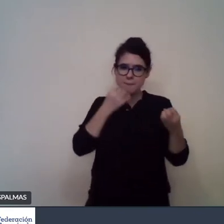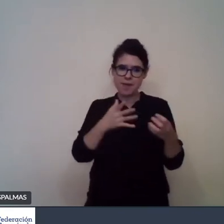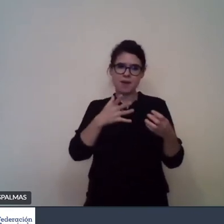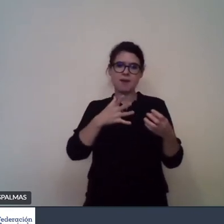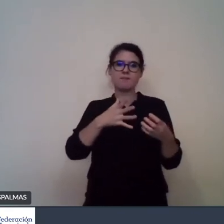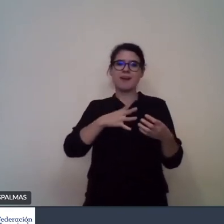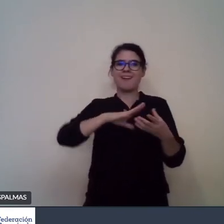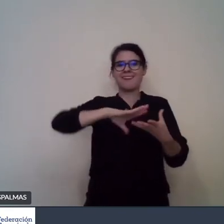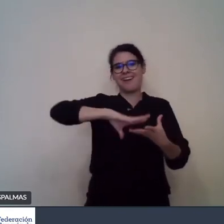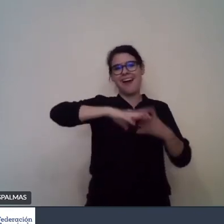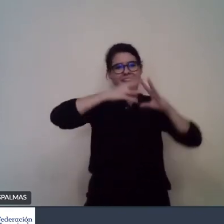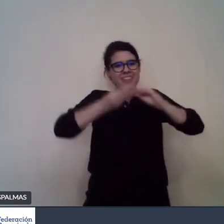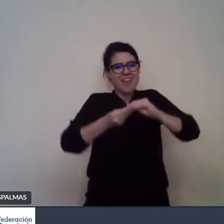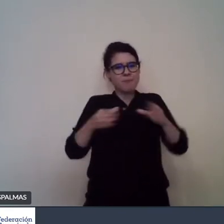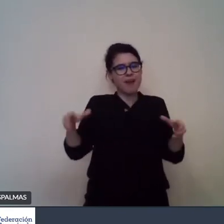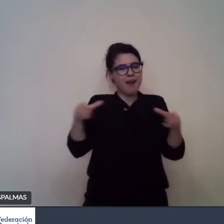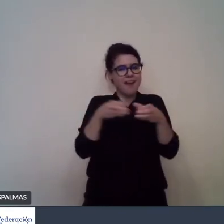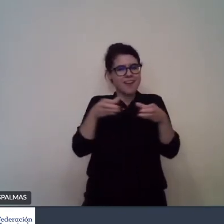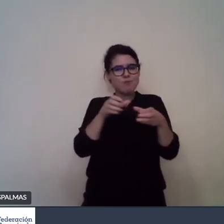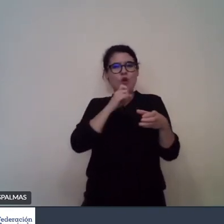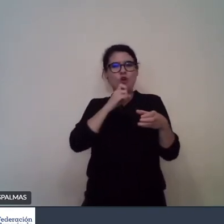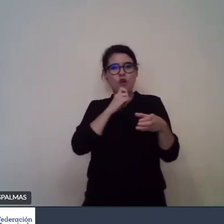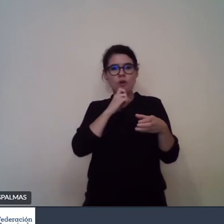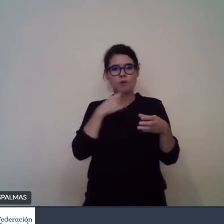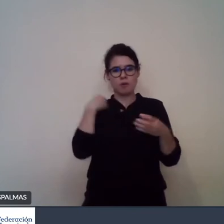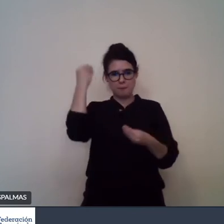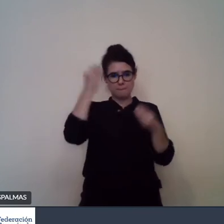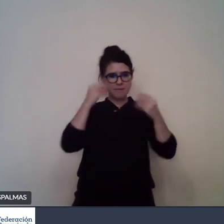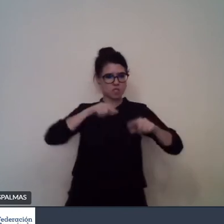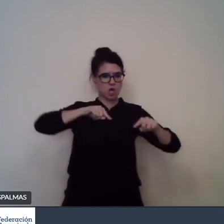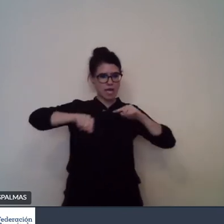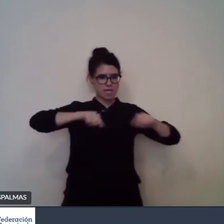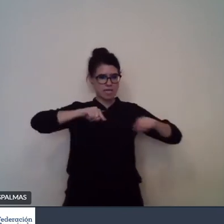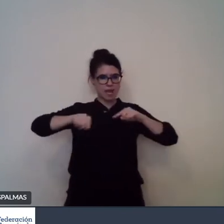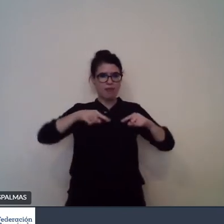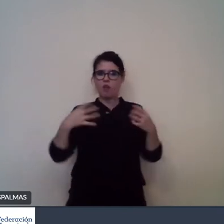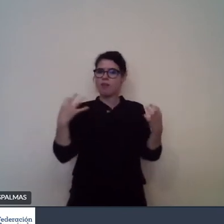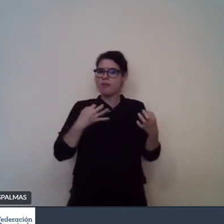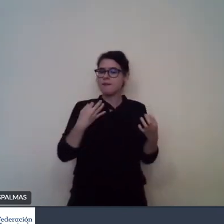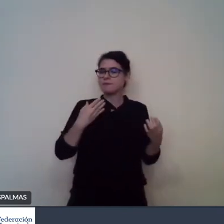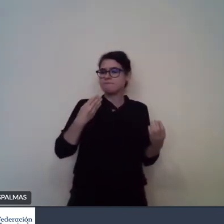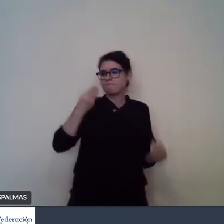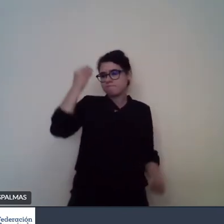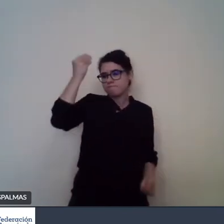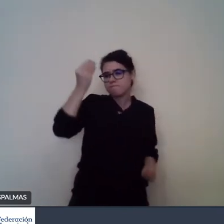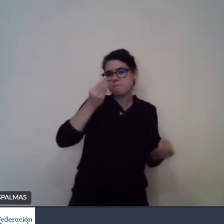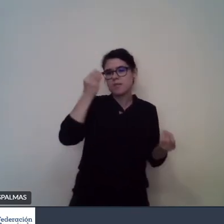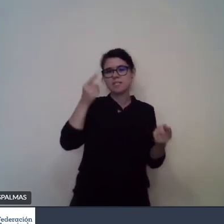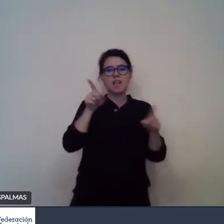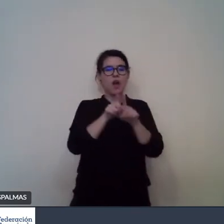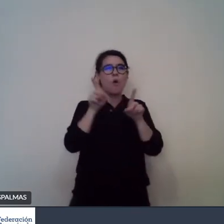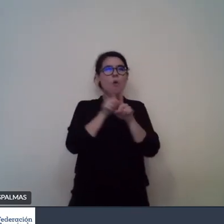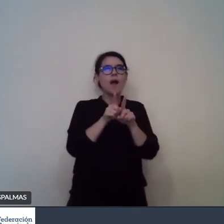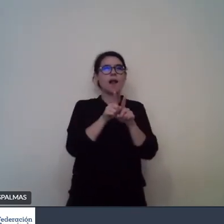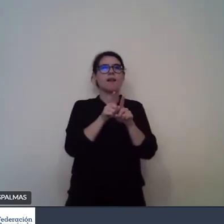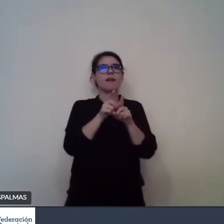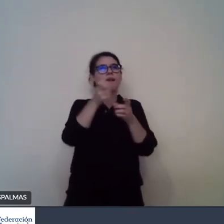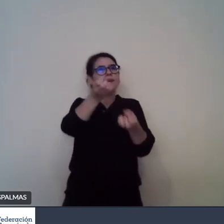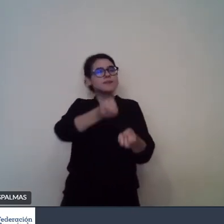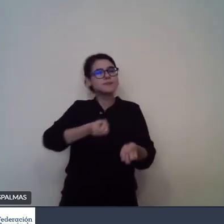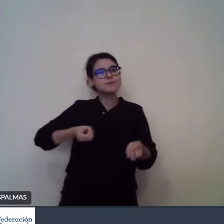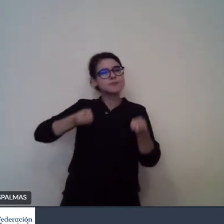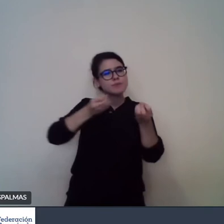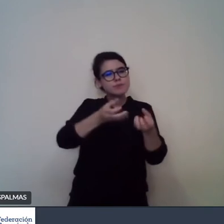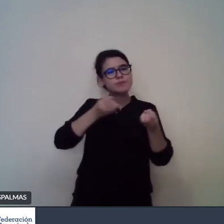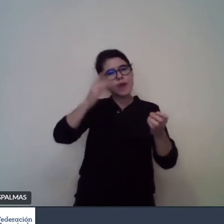fundamental mantener la esencia como entrenadores y siempre intentar llegar a todos los demás con nuestra filosofía